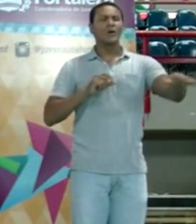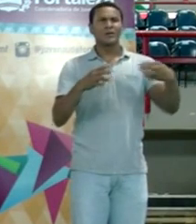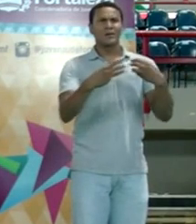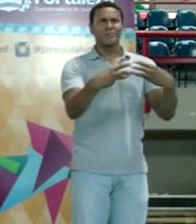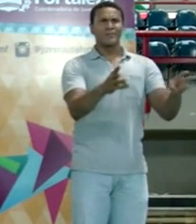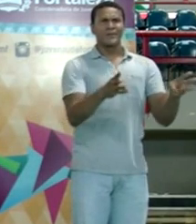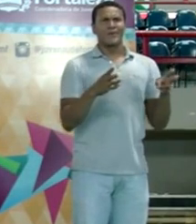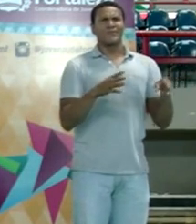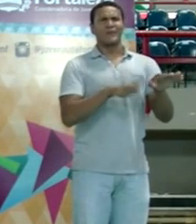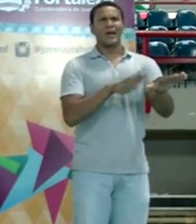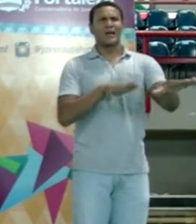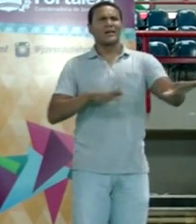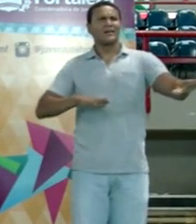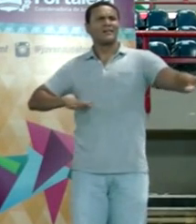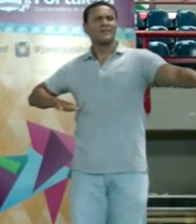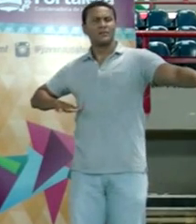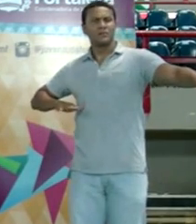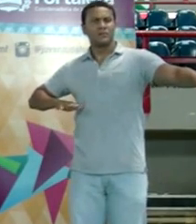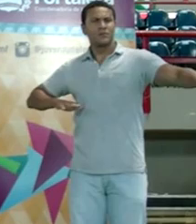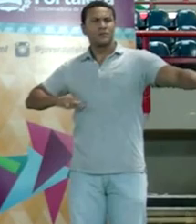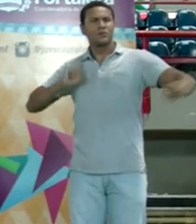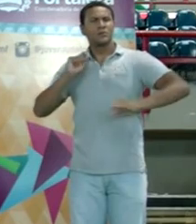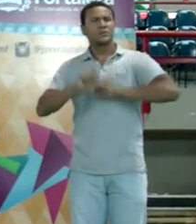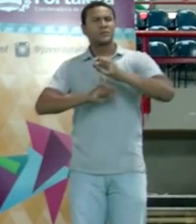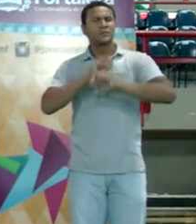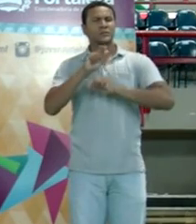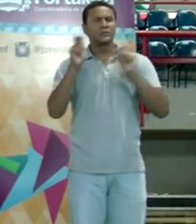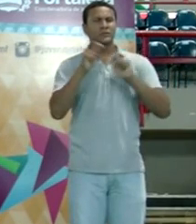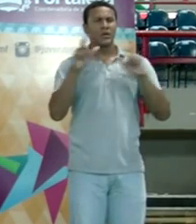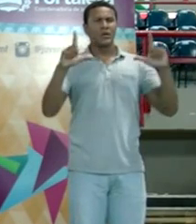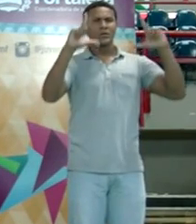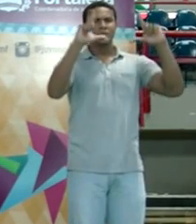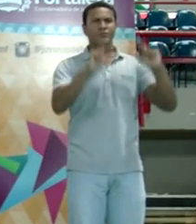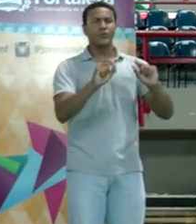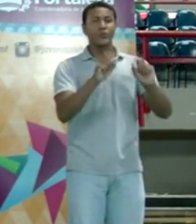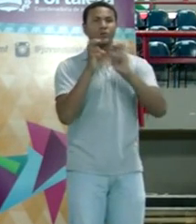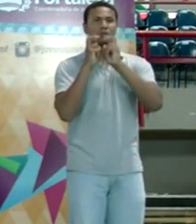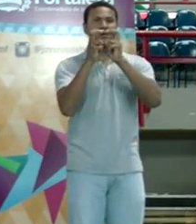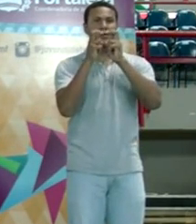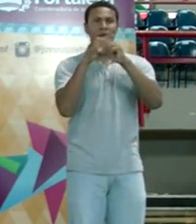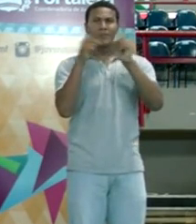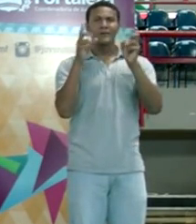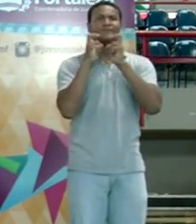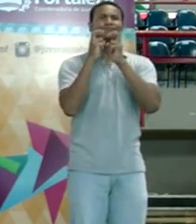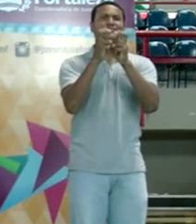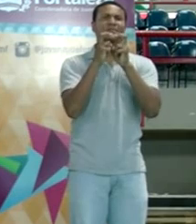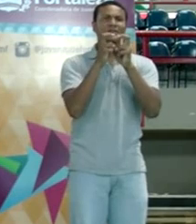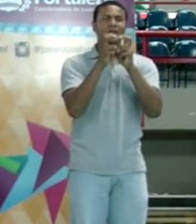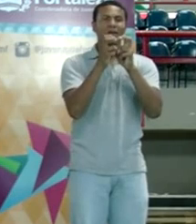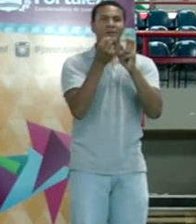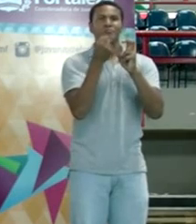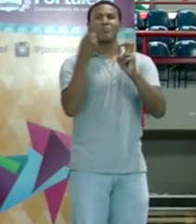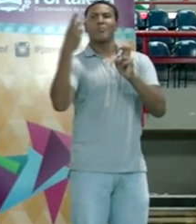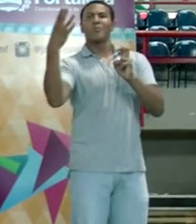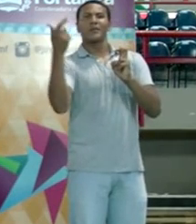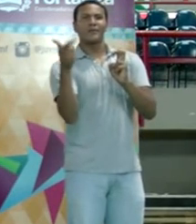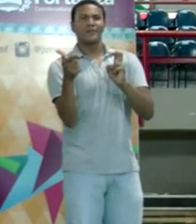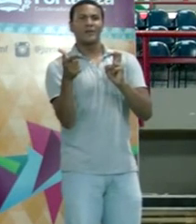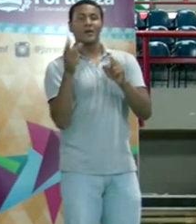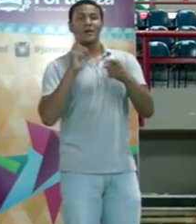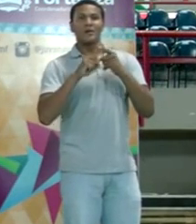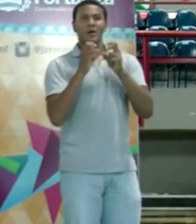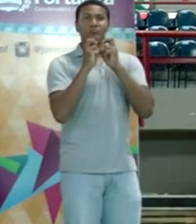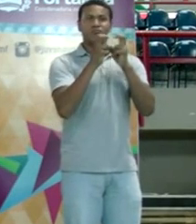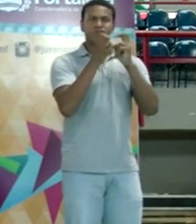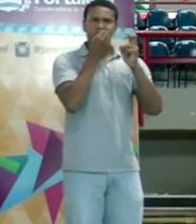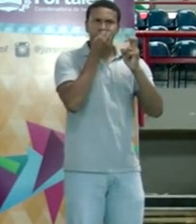estrada. O que podia desafogar isso e melhorar a situação eram trens. Mas nós não temos trens em quantidade e de